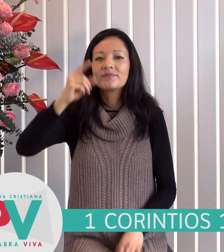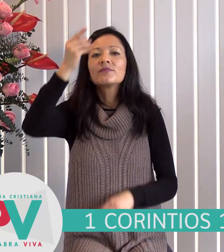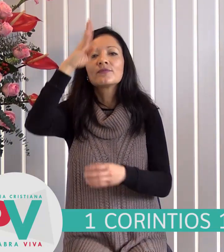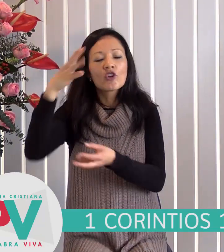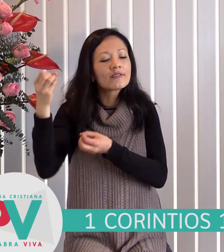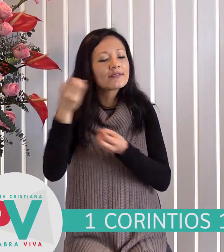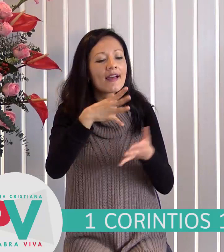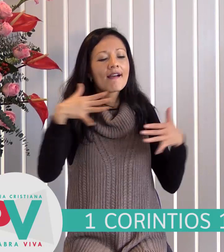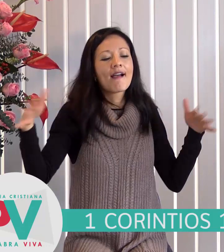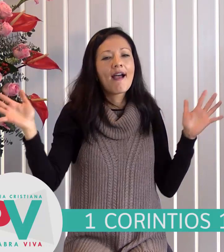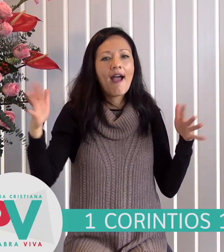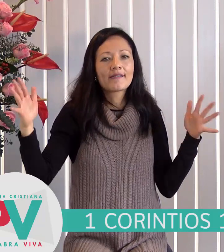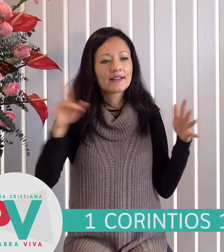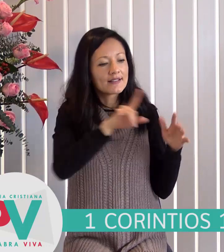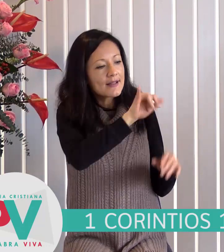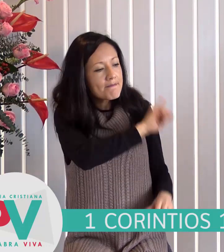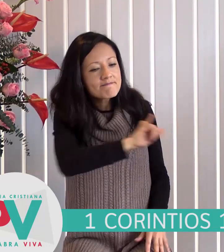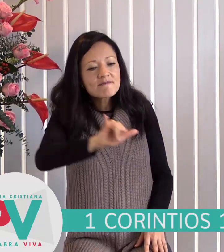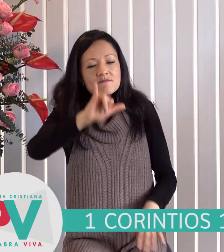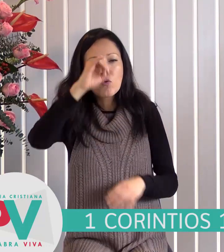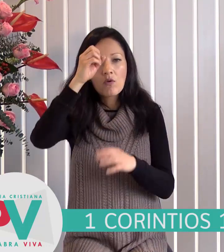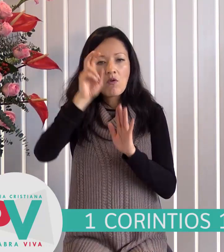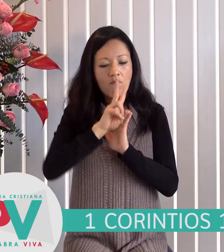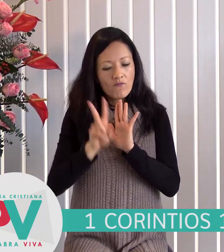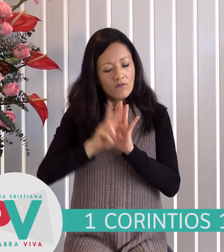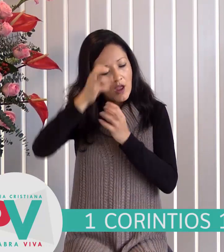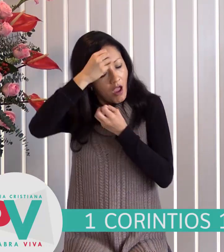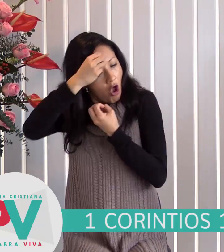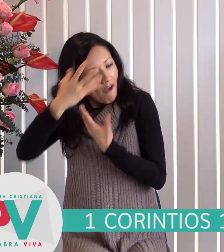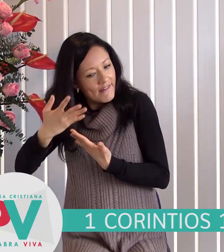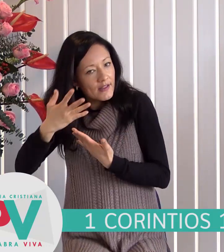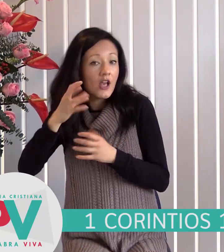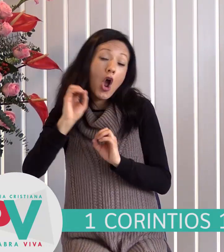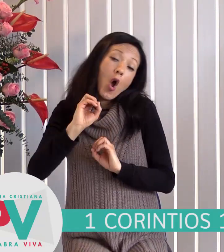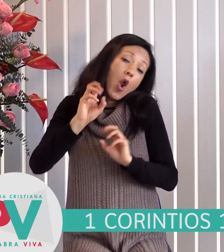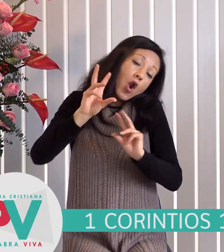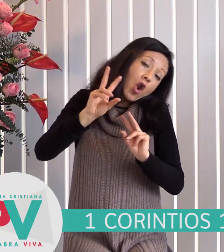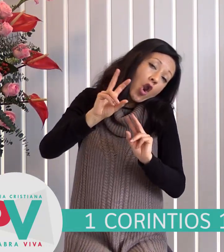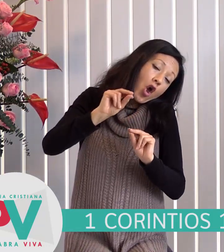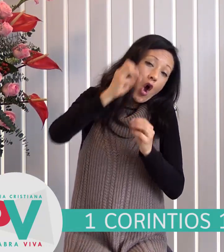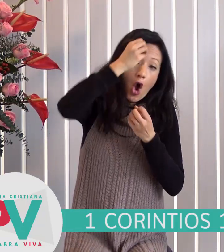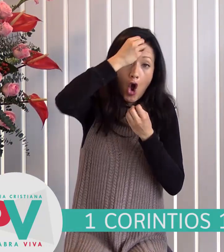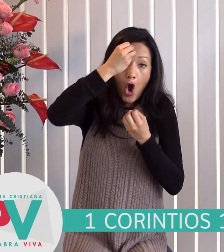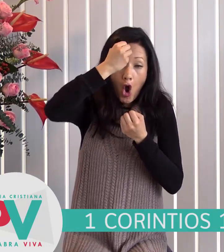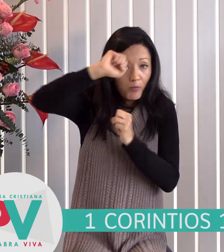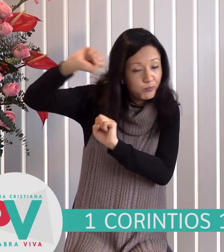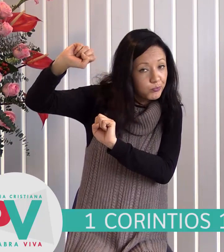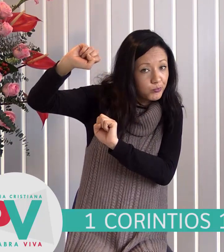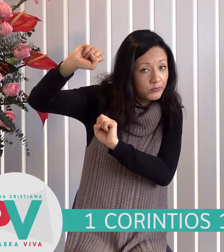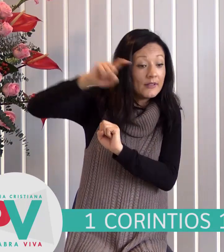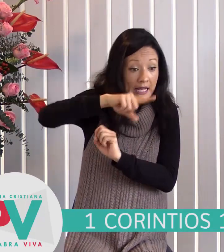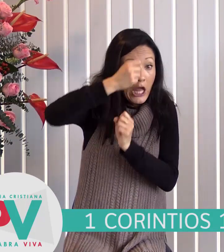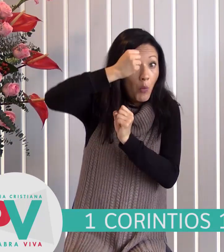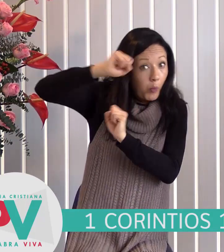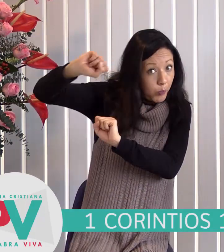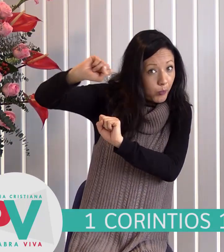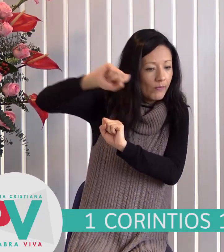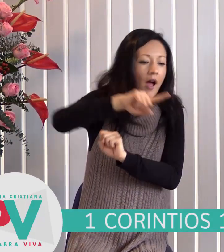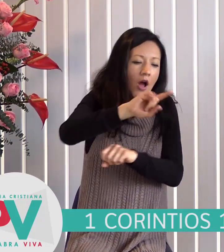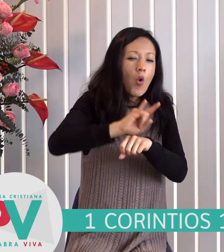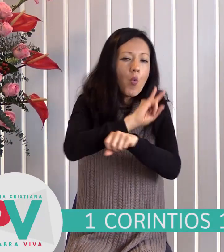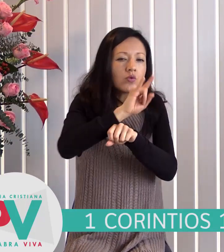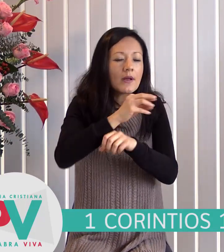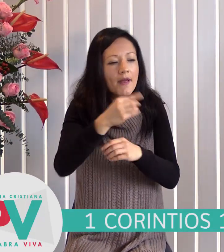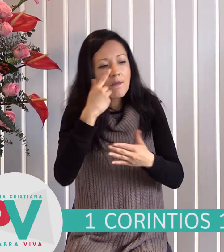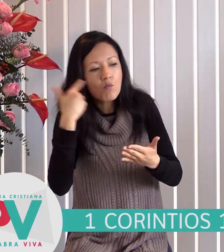la voluntad para obedecer y no obedecer. En primer lugar, dio el mandamiento